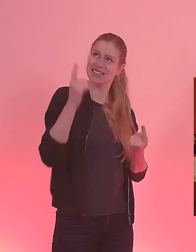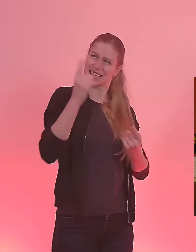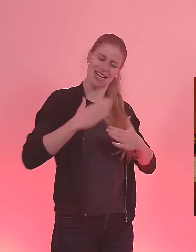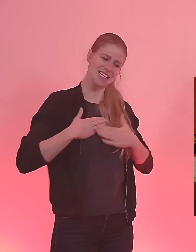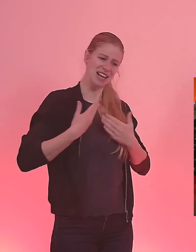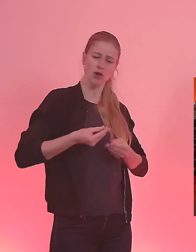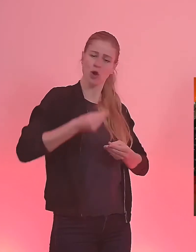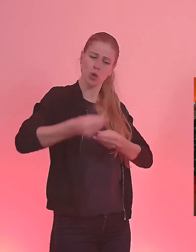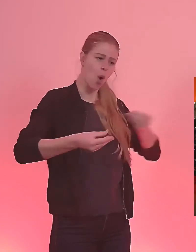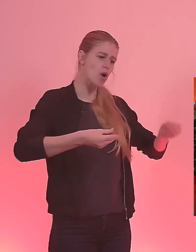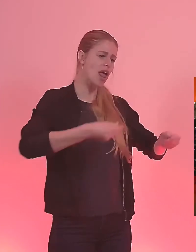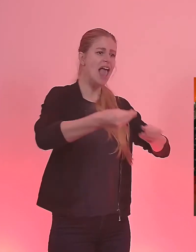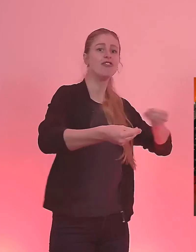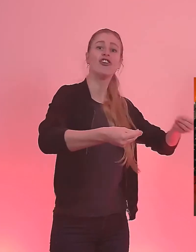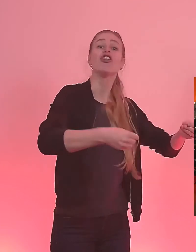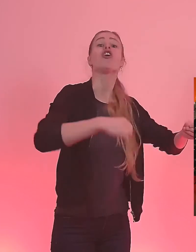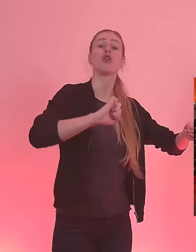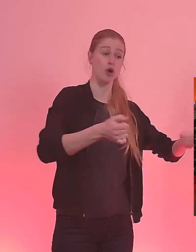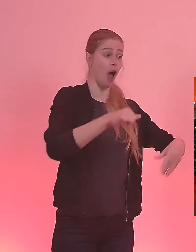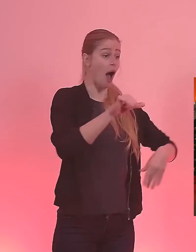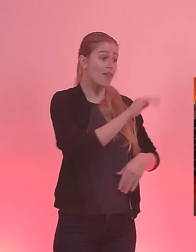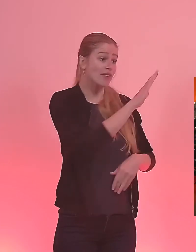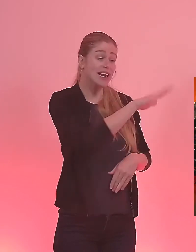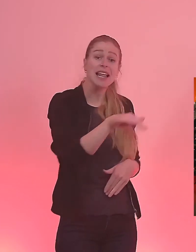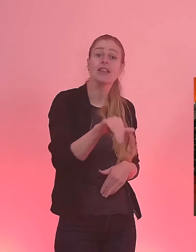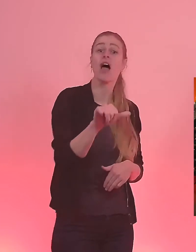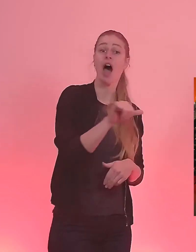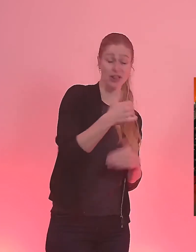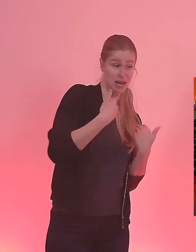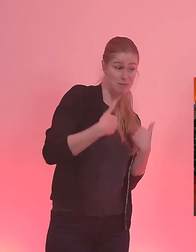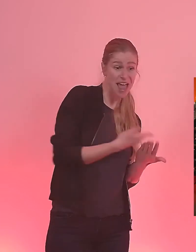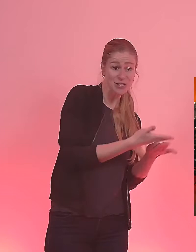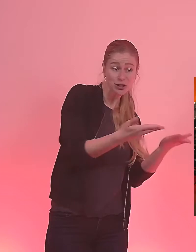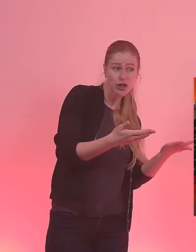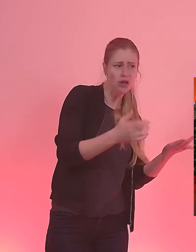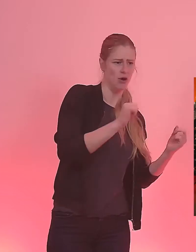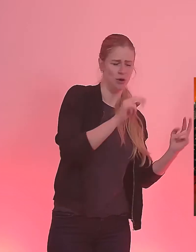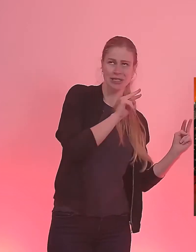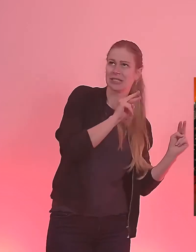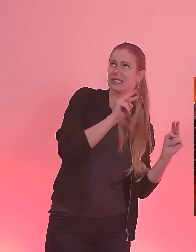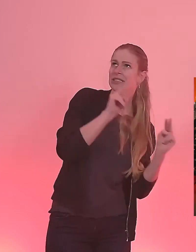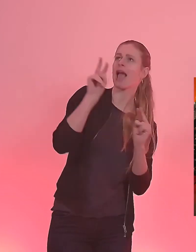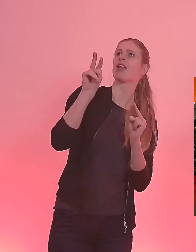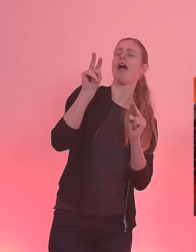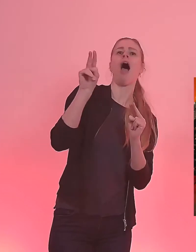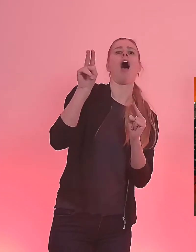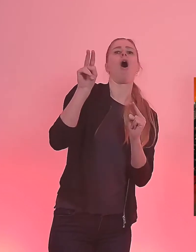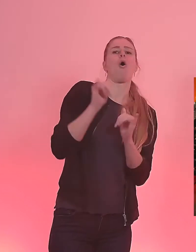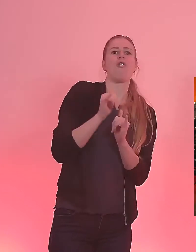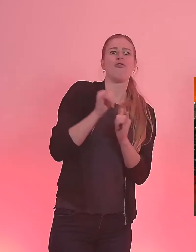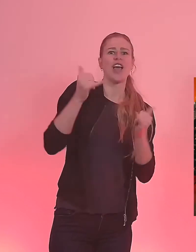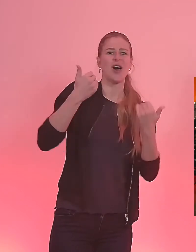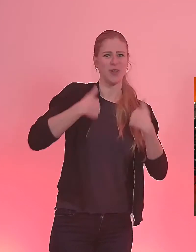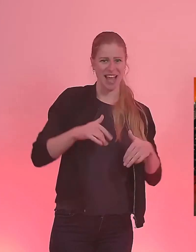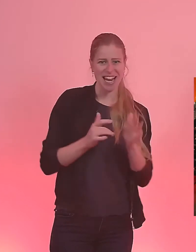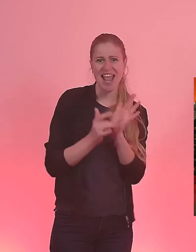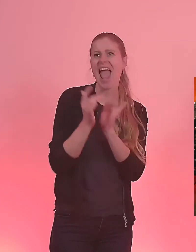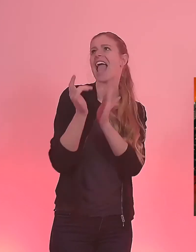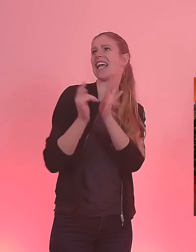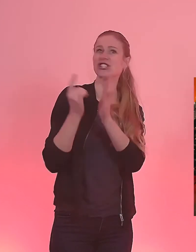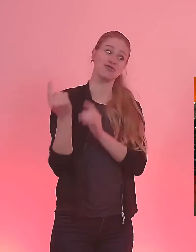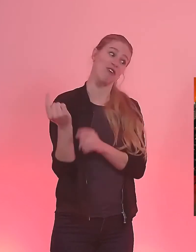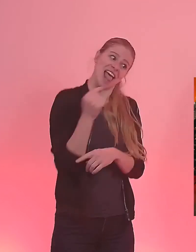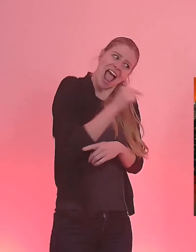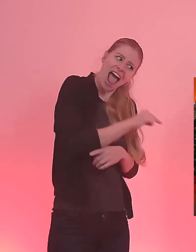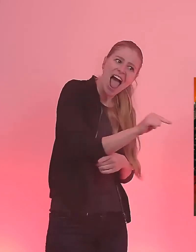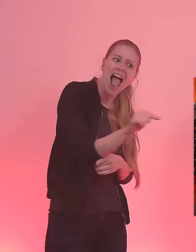kan andere kinderen of andere mensen kunnen dan zien hoe veel de Heer Jezus van hen houdt. Wow.